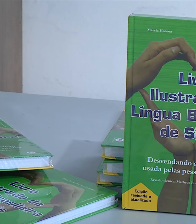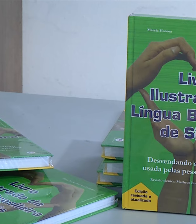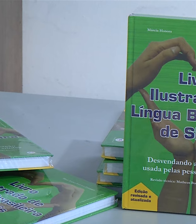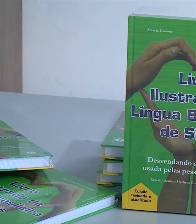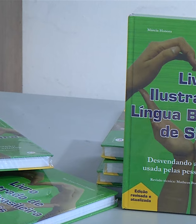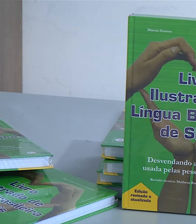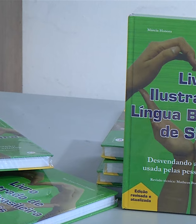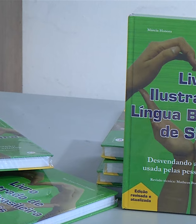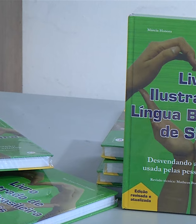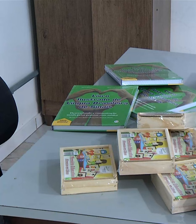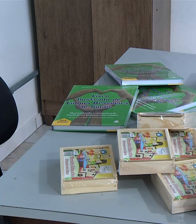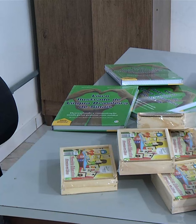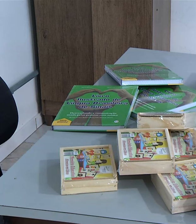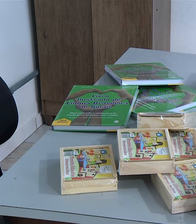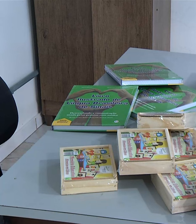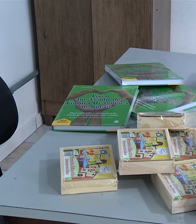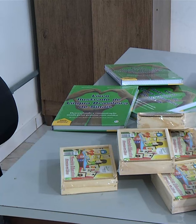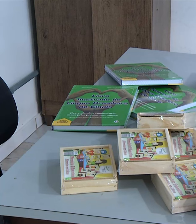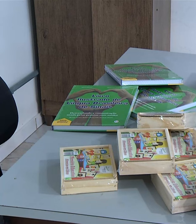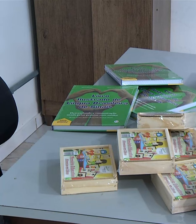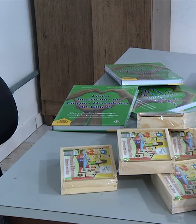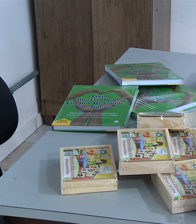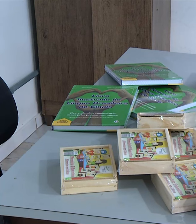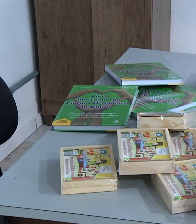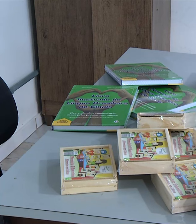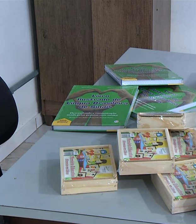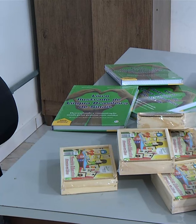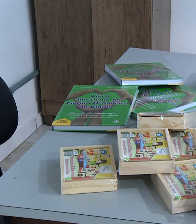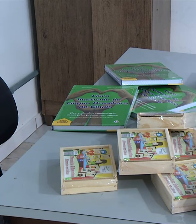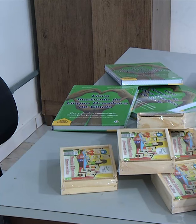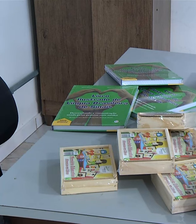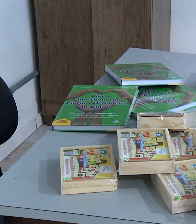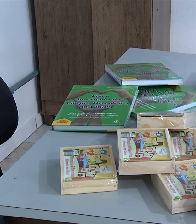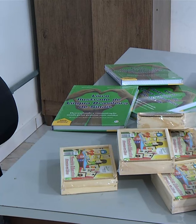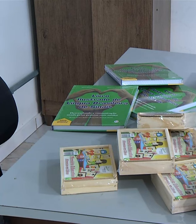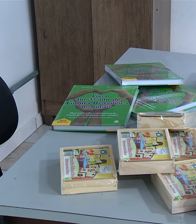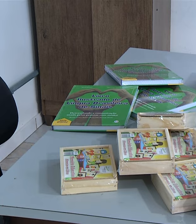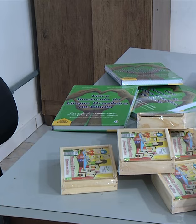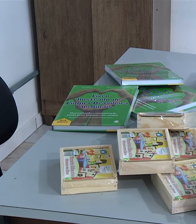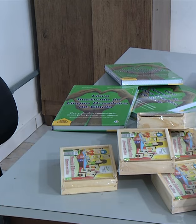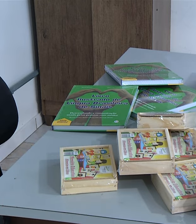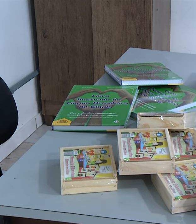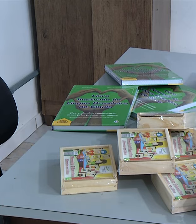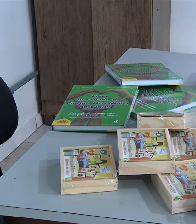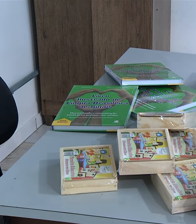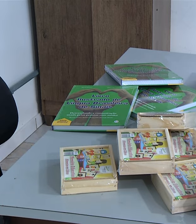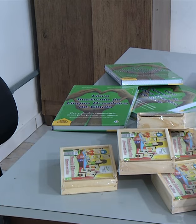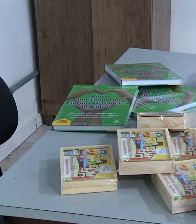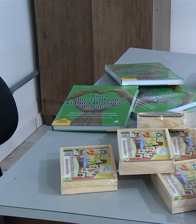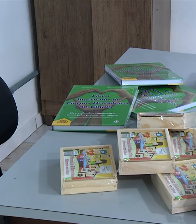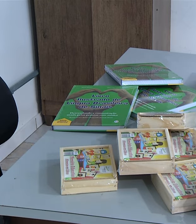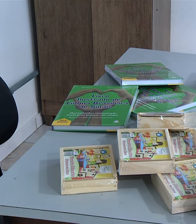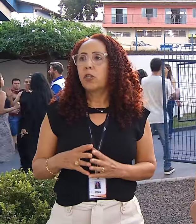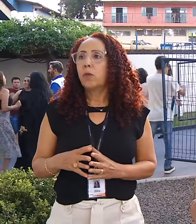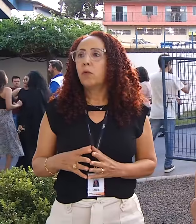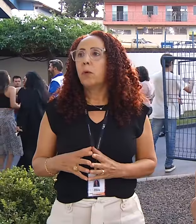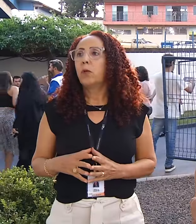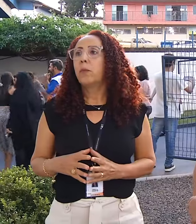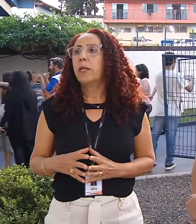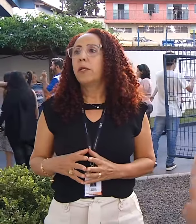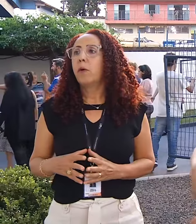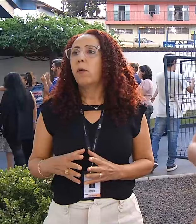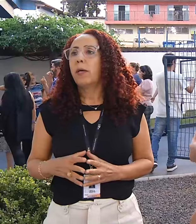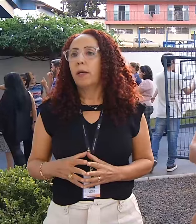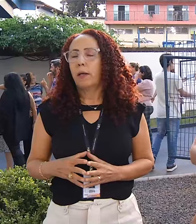disponível, mas ainda não há material didático especial para o polo bilíngue. Neste sentido, as professoras Mirelia